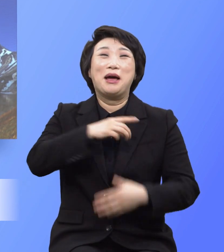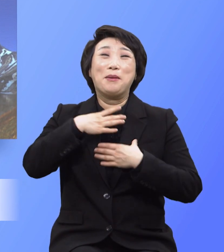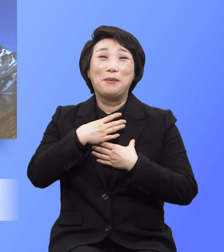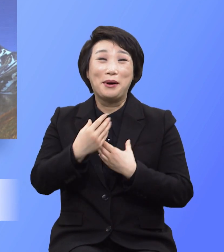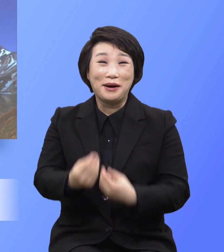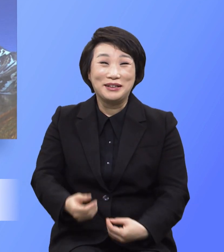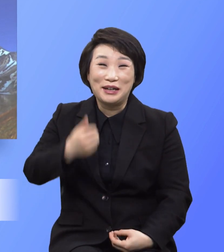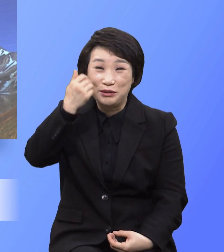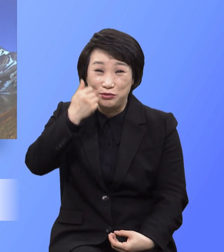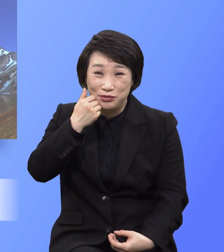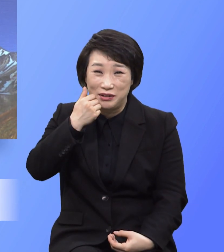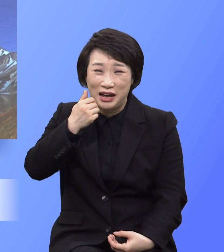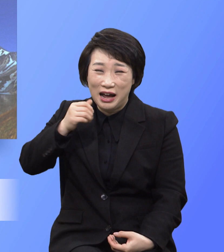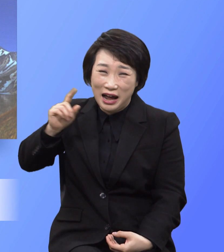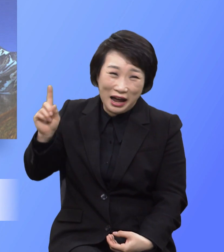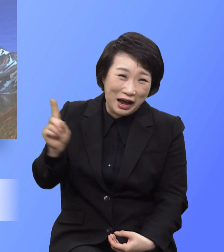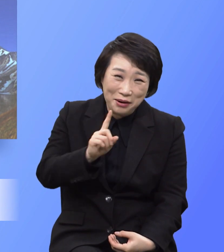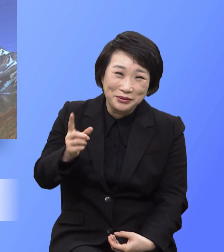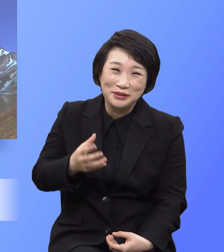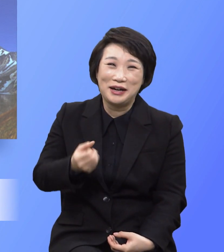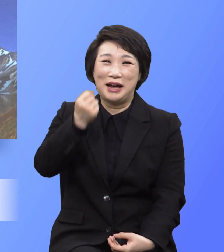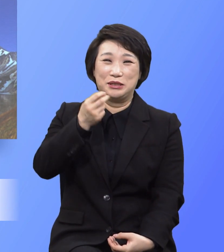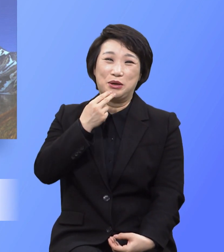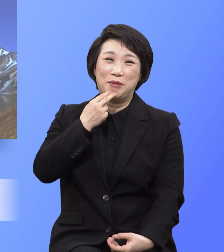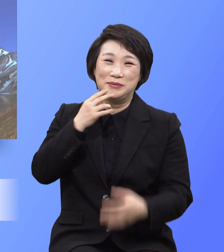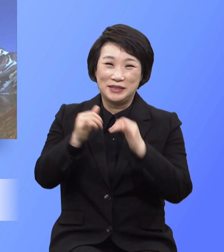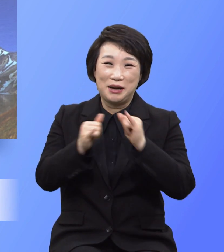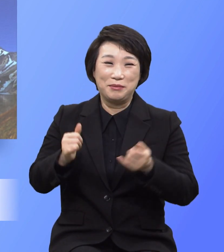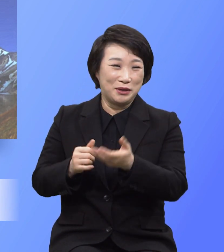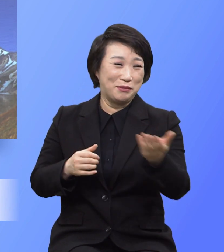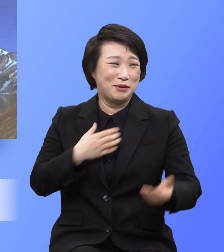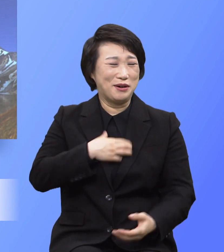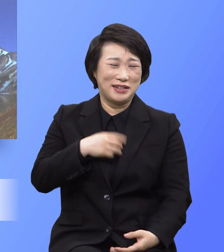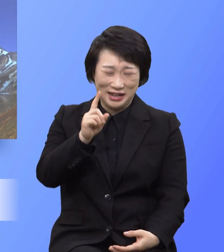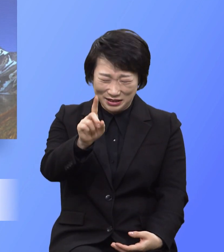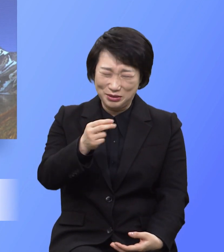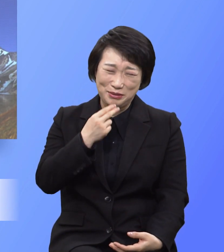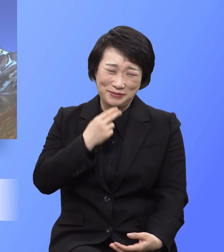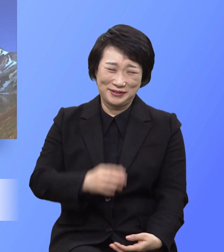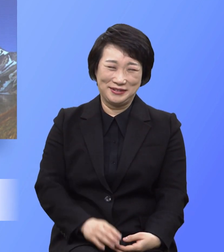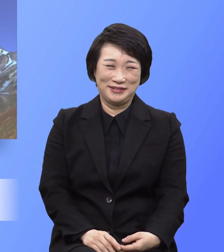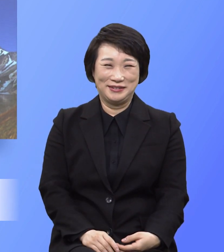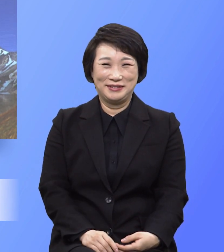사람이 누구냐? 아무것도 없는 사람은 아무 걱정이 없어.